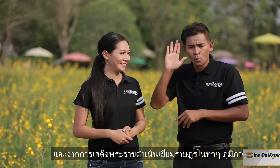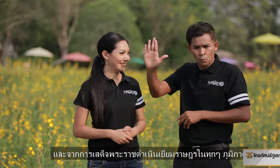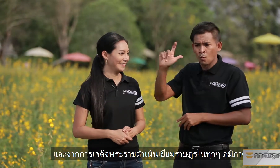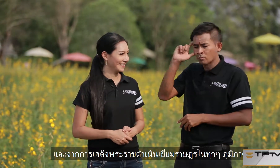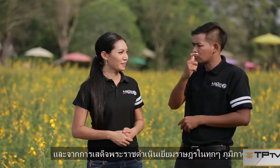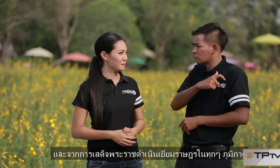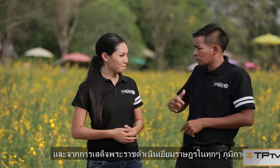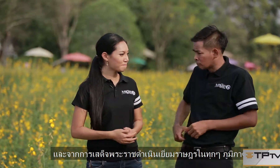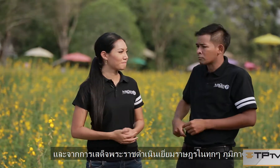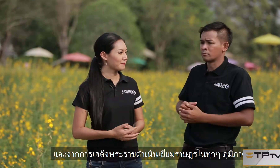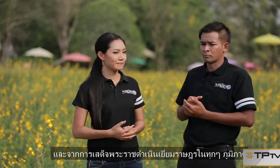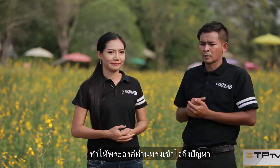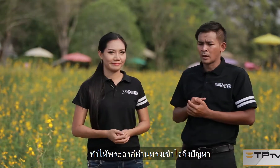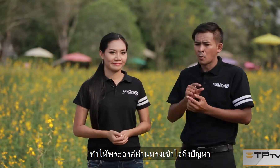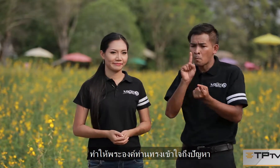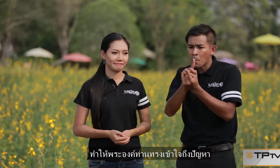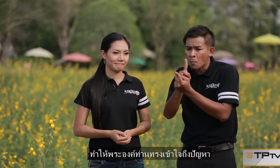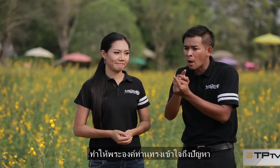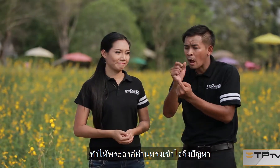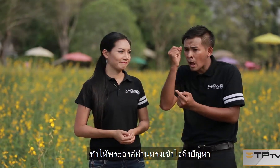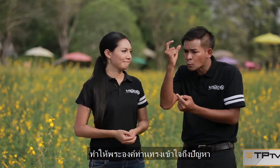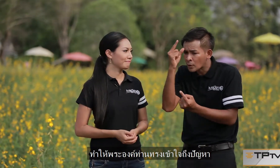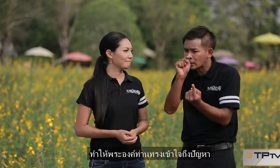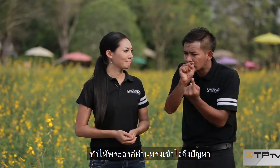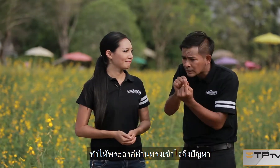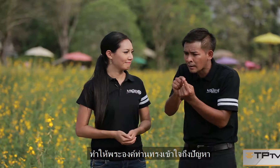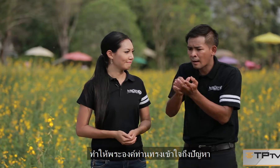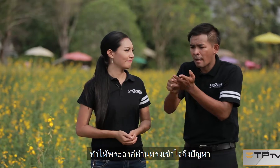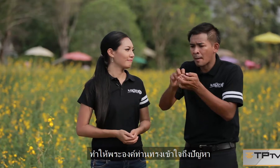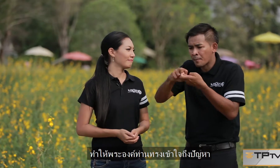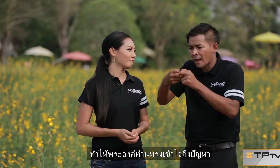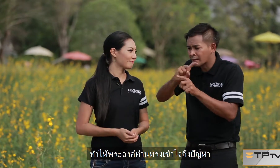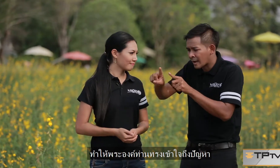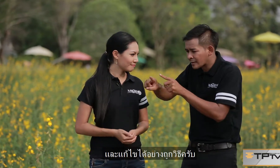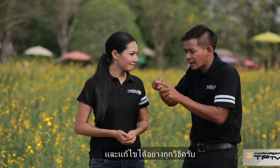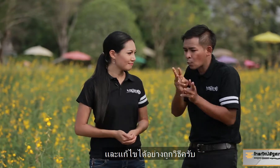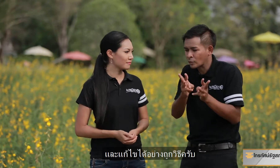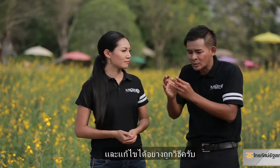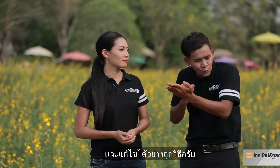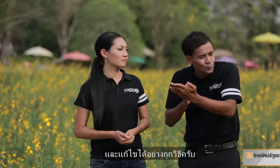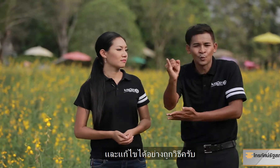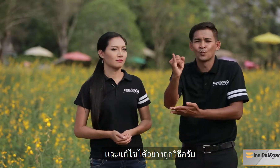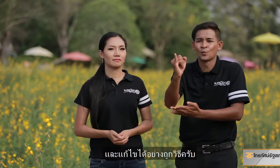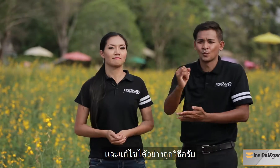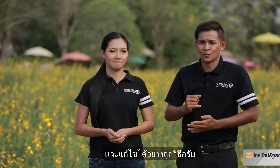ในทุกๆภูมิภาคทำให้พระองค์ท่านทรงเข้าใจถึงปัญหาและแก้ไขได้อย่างถูกวิธีครับ